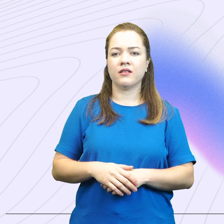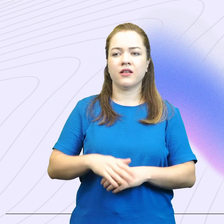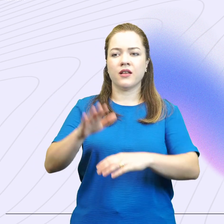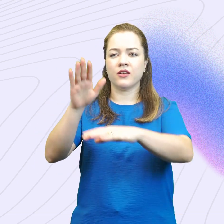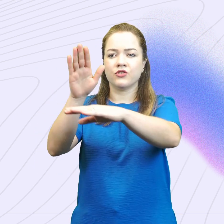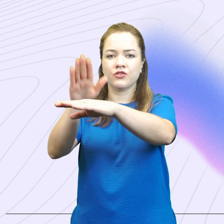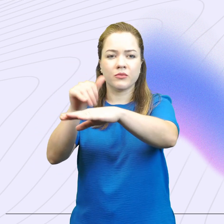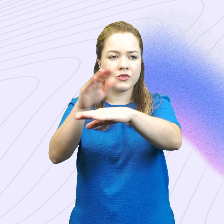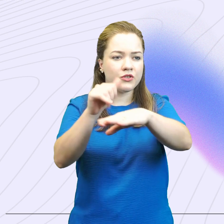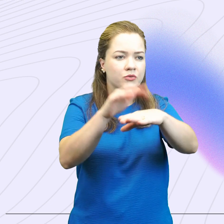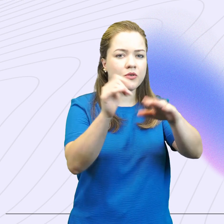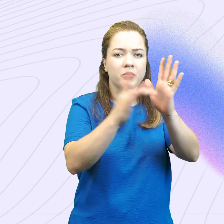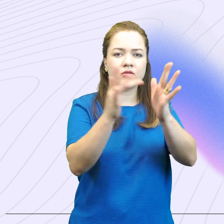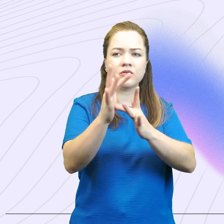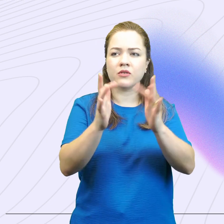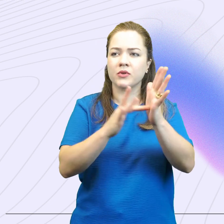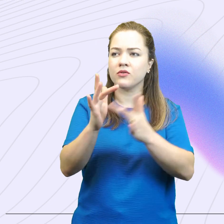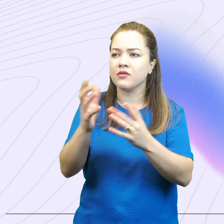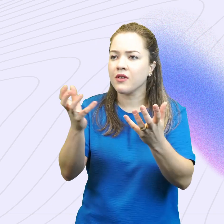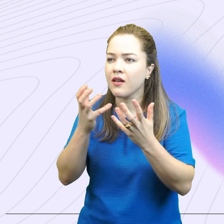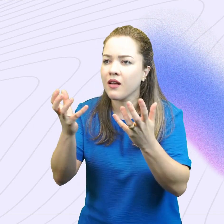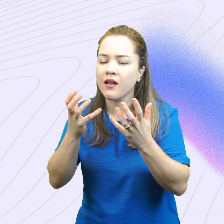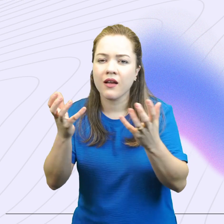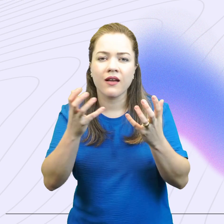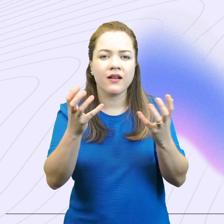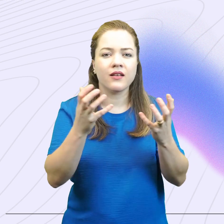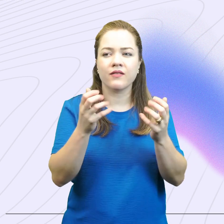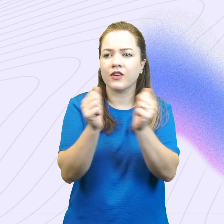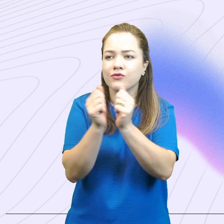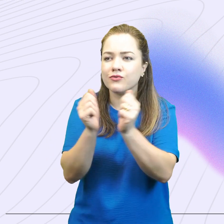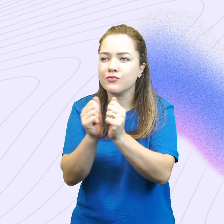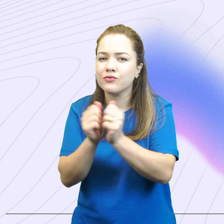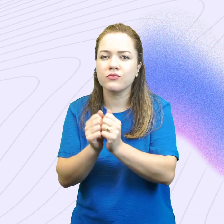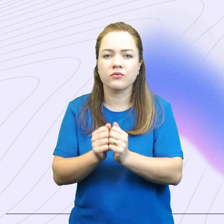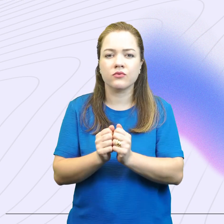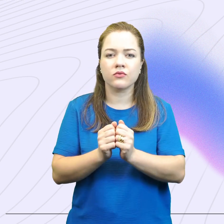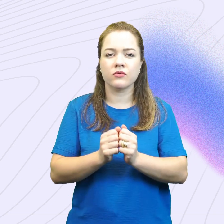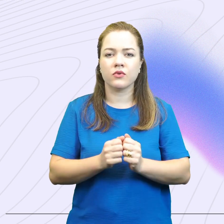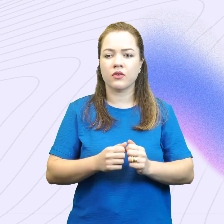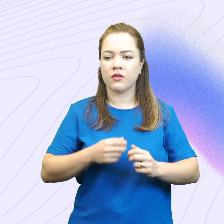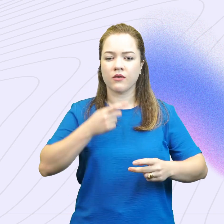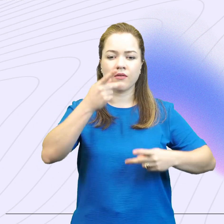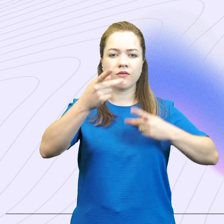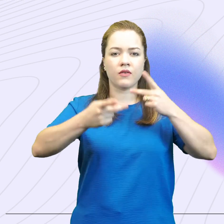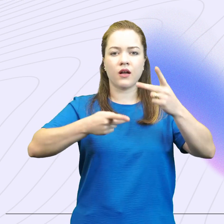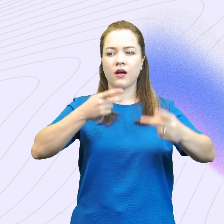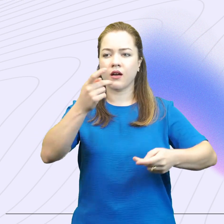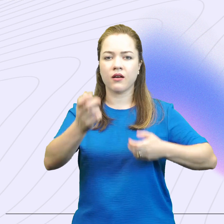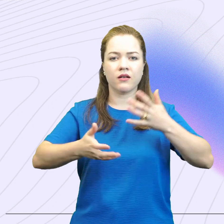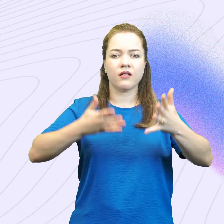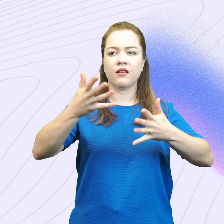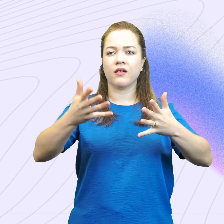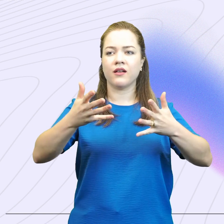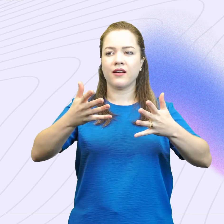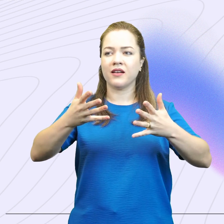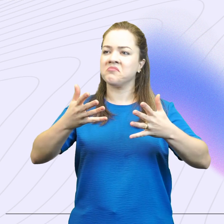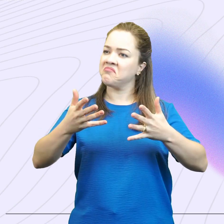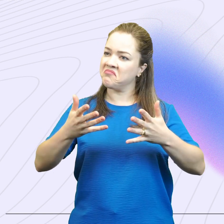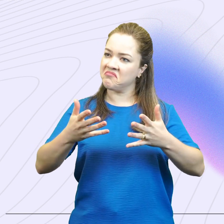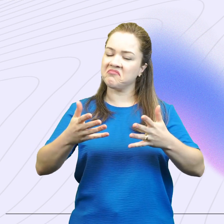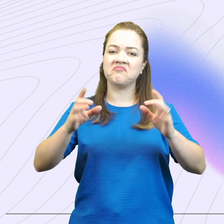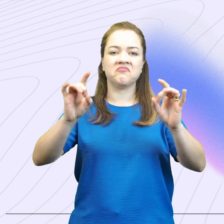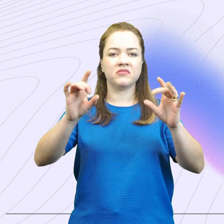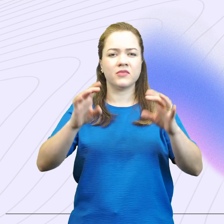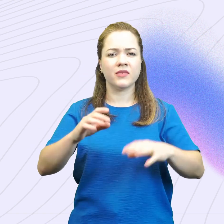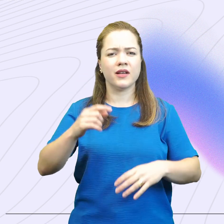de Deus e que muda os lugares onde você vai, o vocabulário como você fala. Imagina que lindo, você trazendo